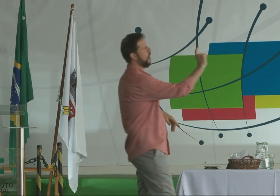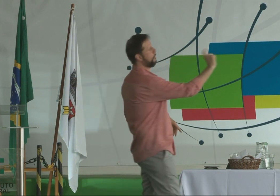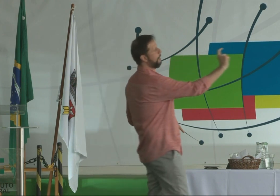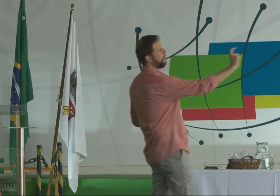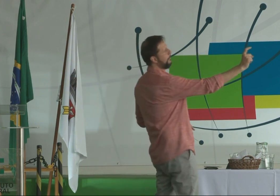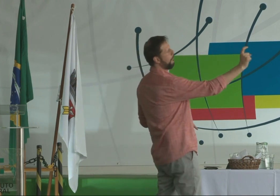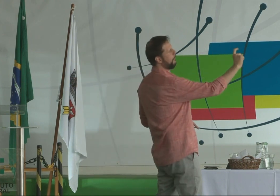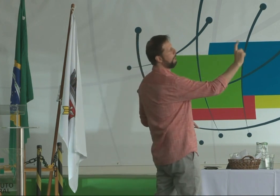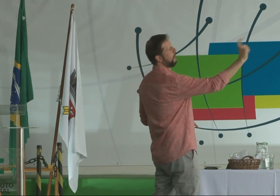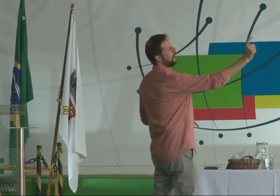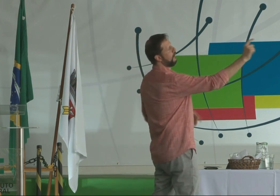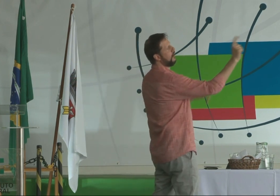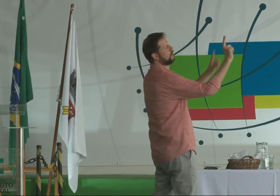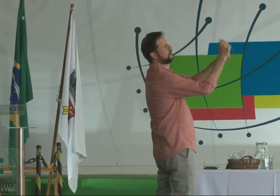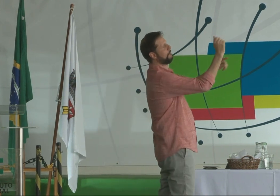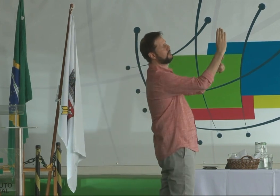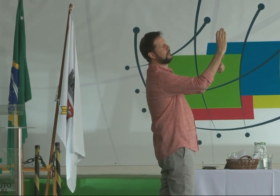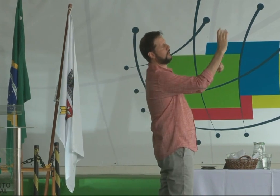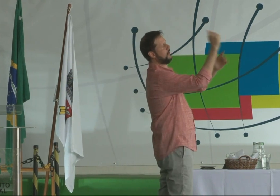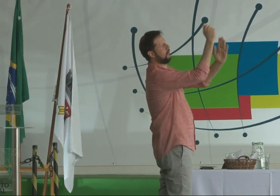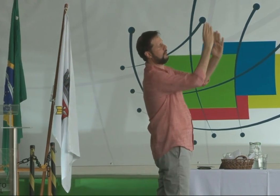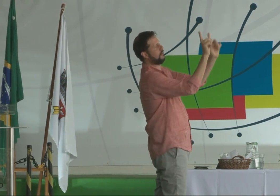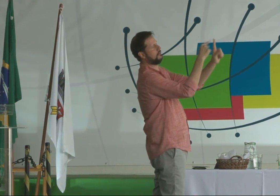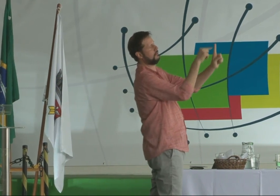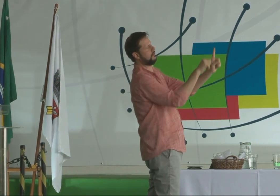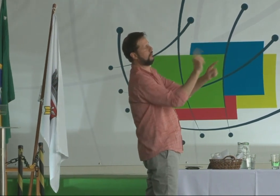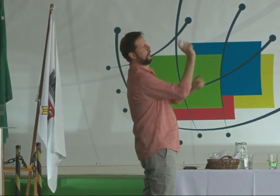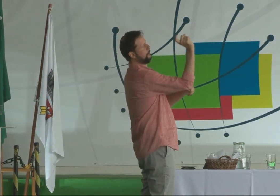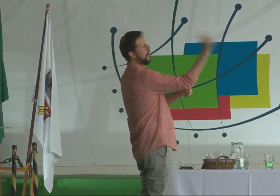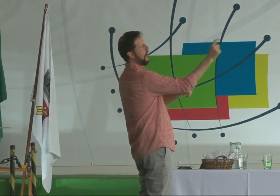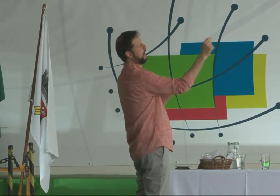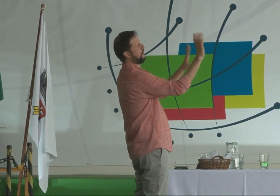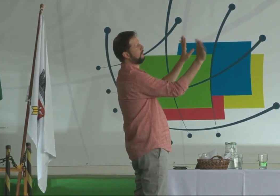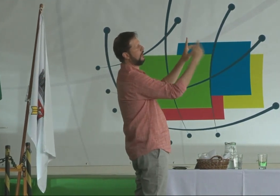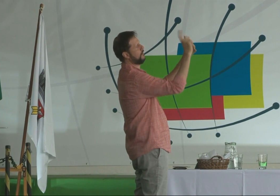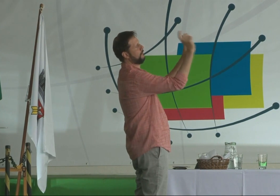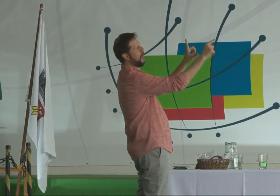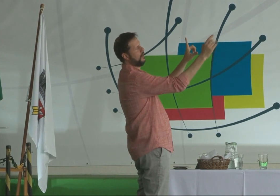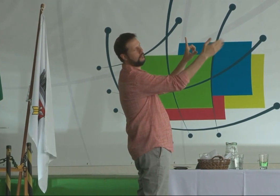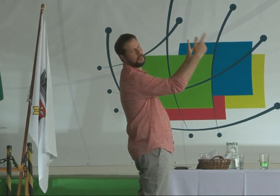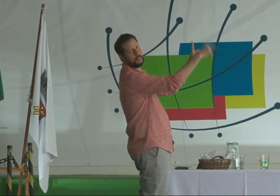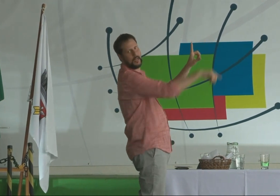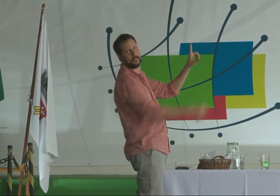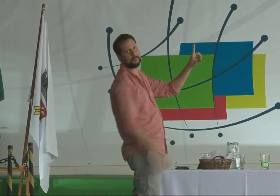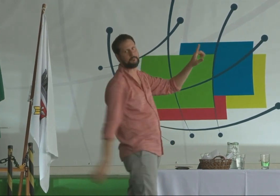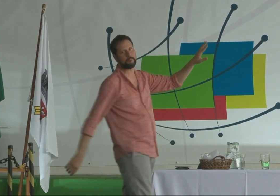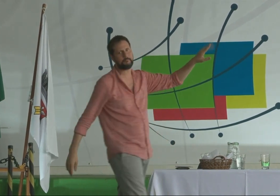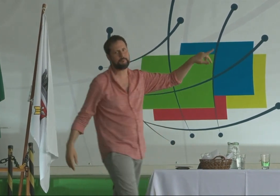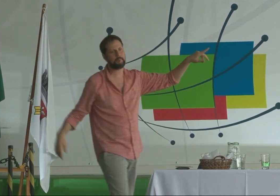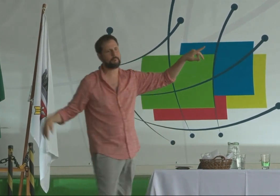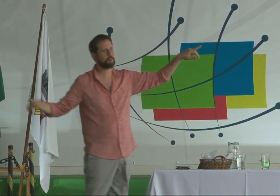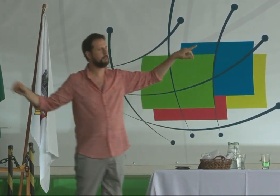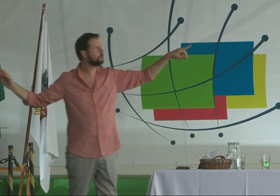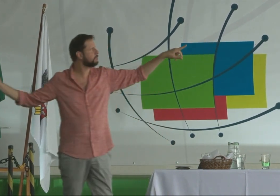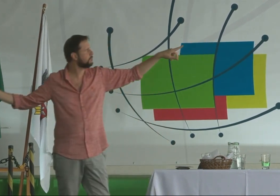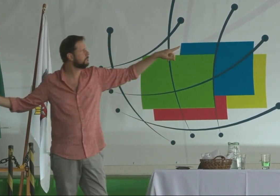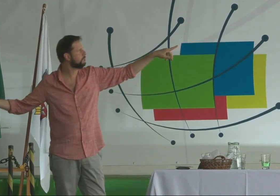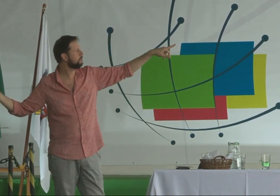em língua de sinais e um vídeo, quando tinha ali recursos diversos assistidos, tinha recursos visuais, os mundos podiam selecionar a resposta dele